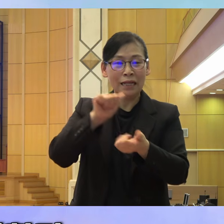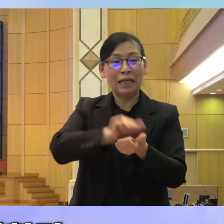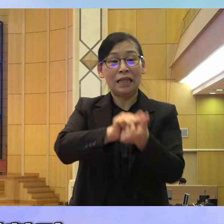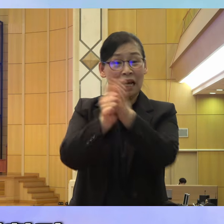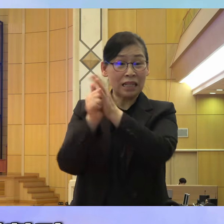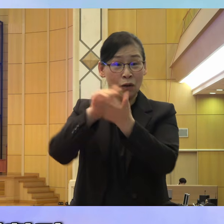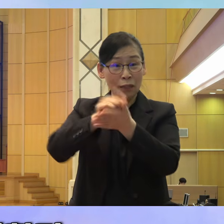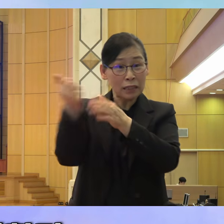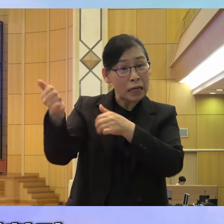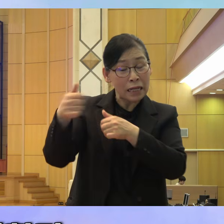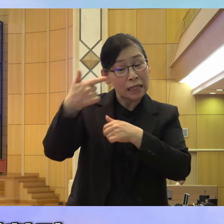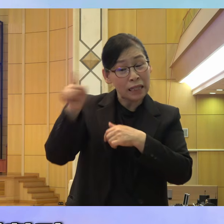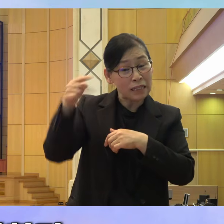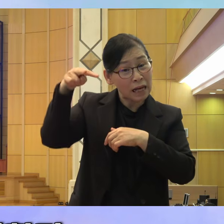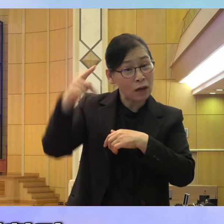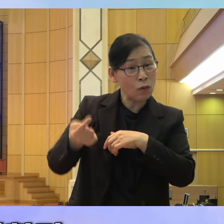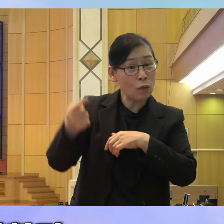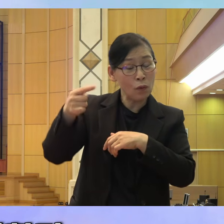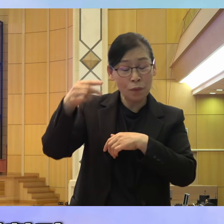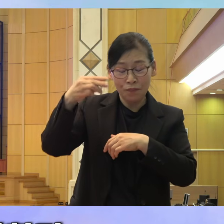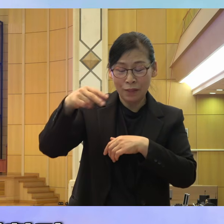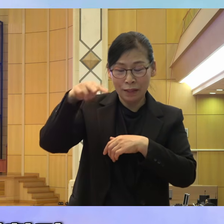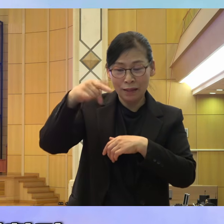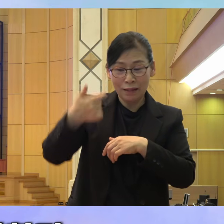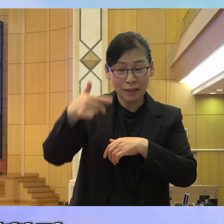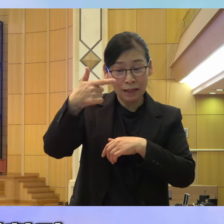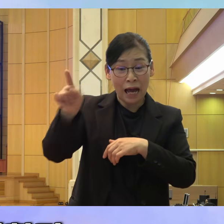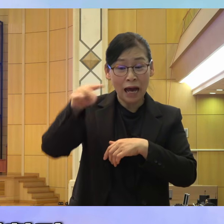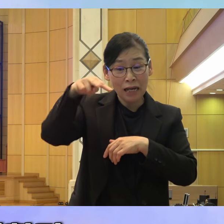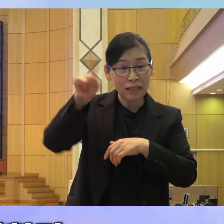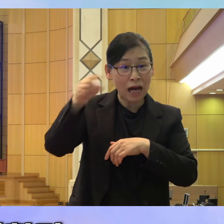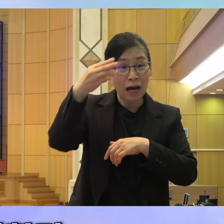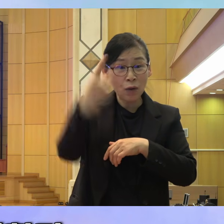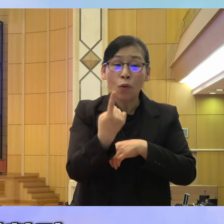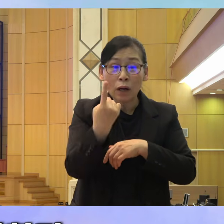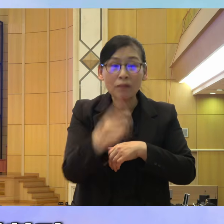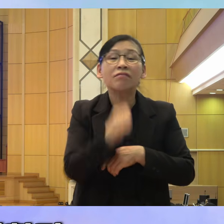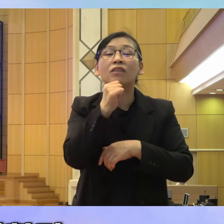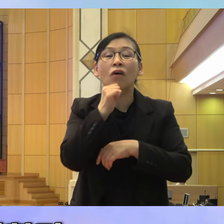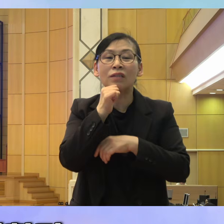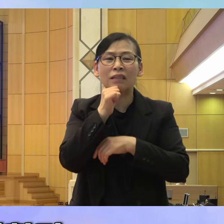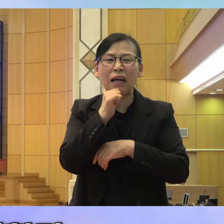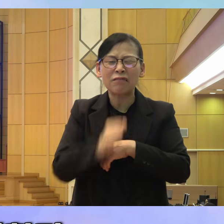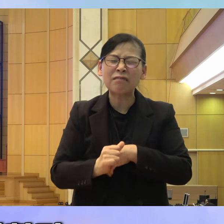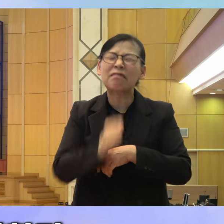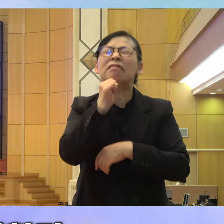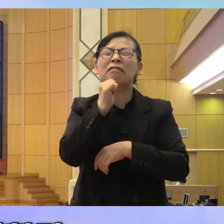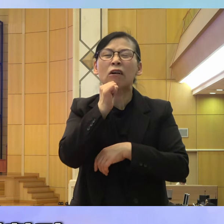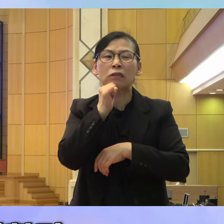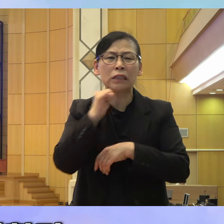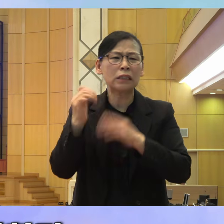나사로라고 이름하는 한 거지라고 해서, 거지, 그냥 가난하다 못해